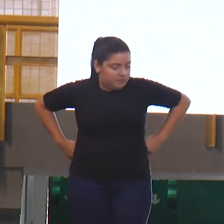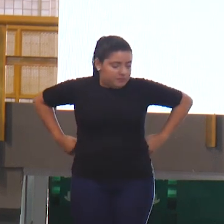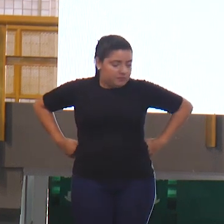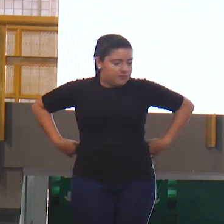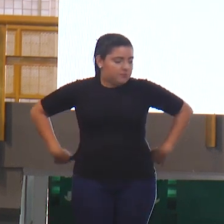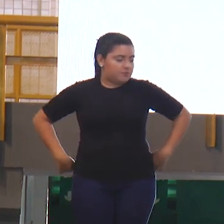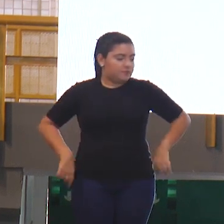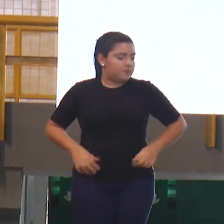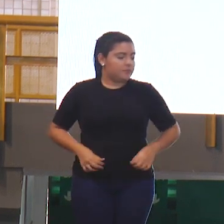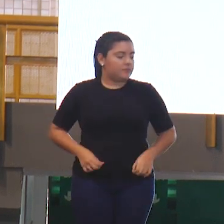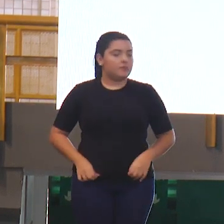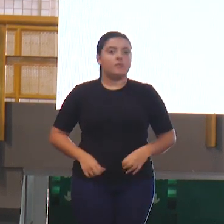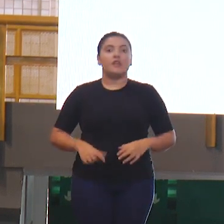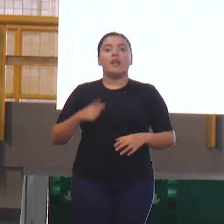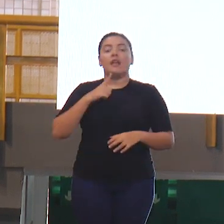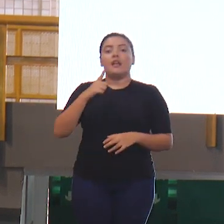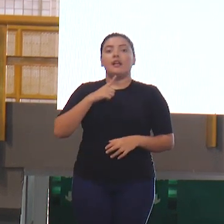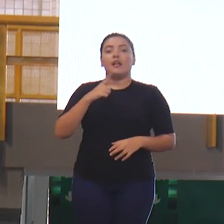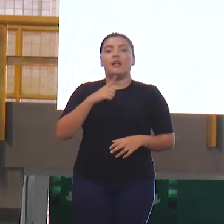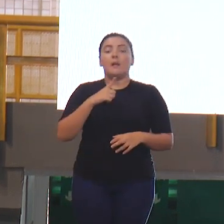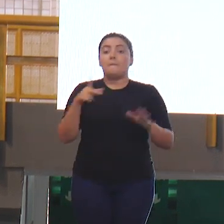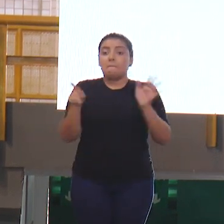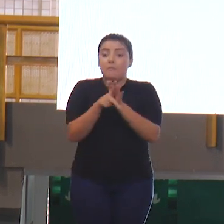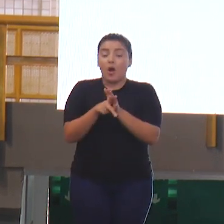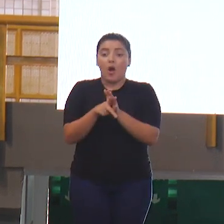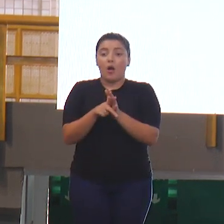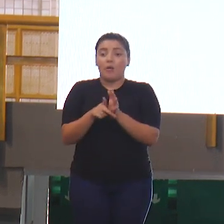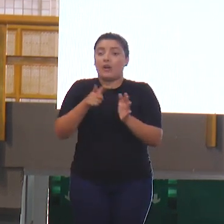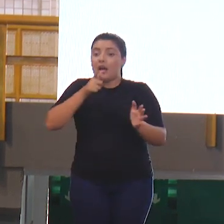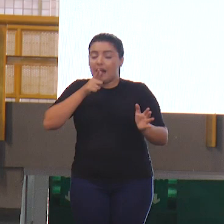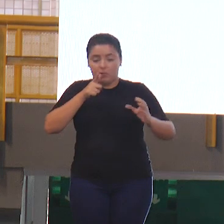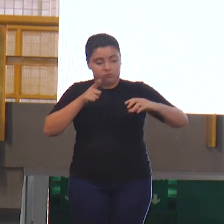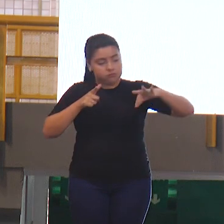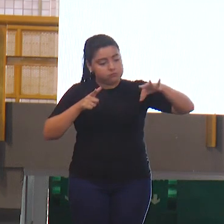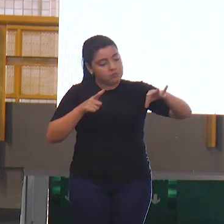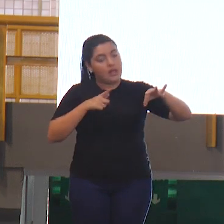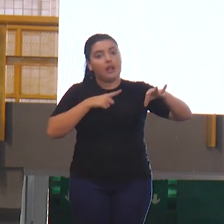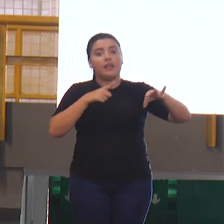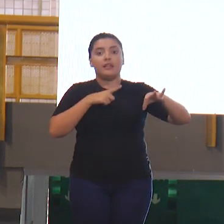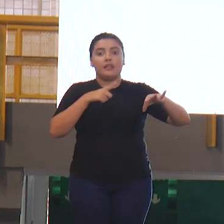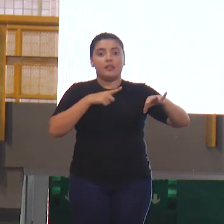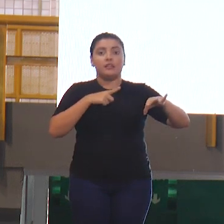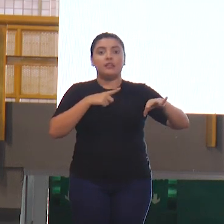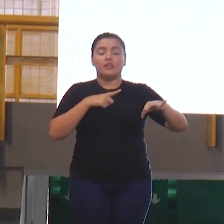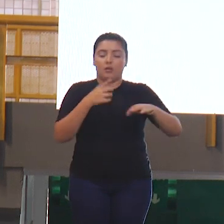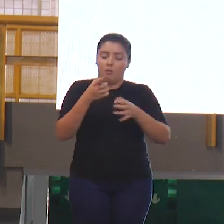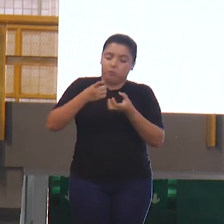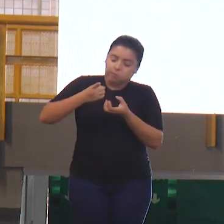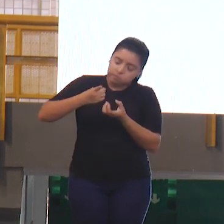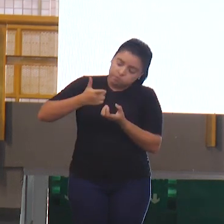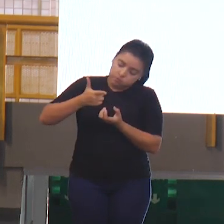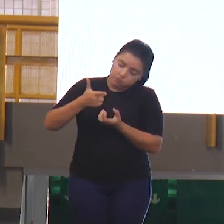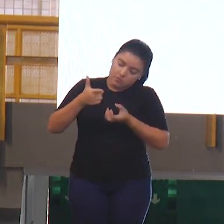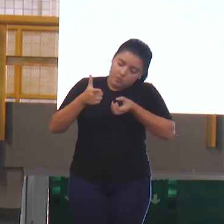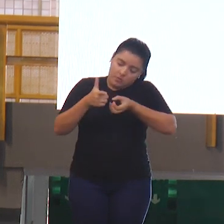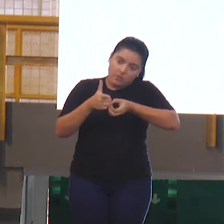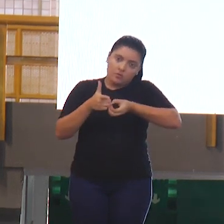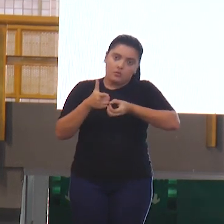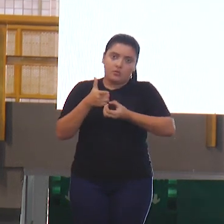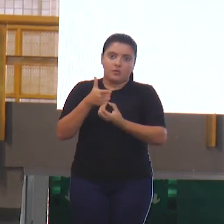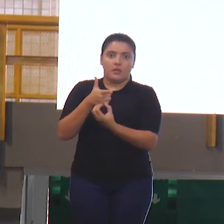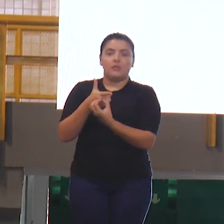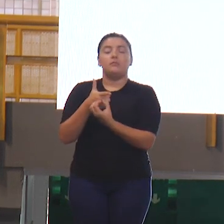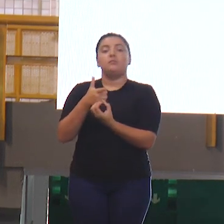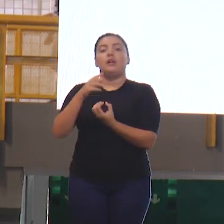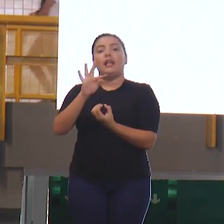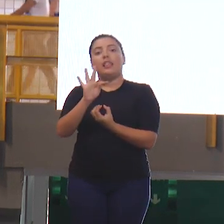As estruturas internas da genitália vai ser formada por quem? Pelos testículos,